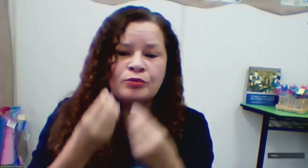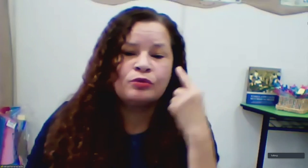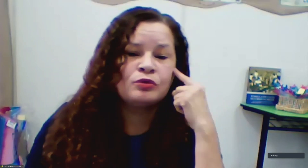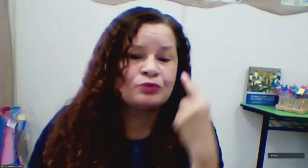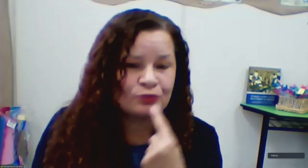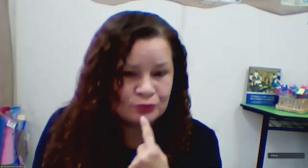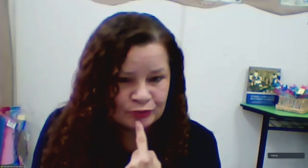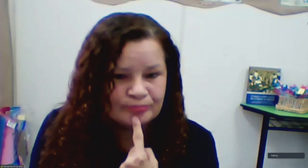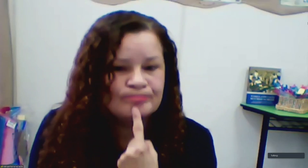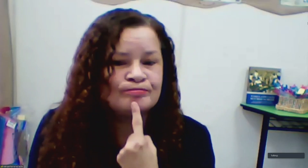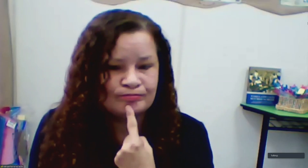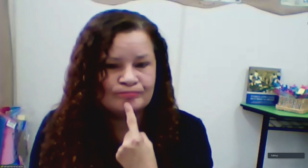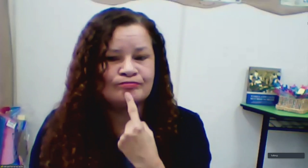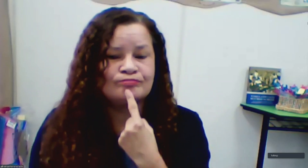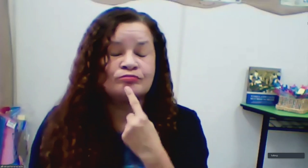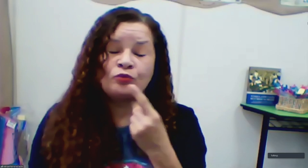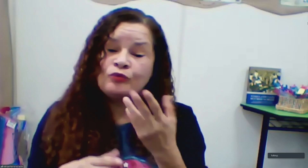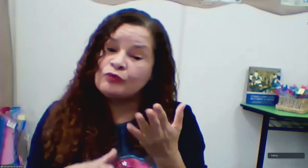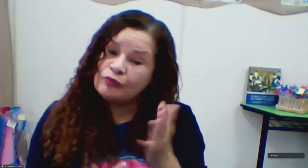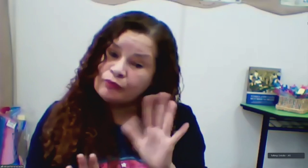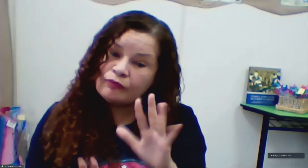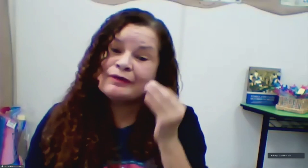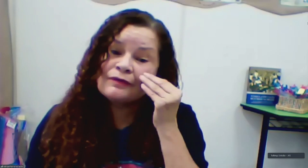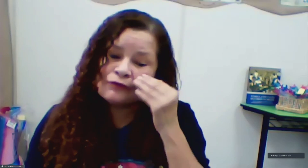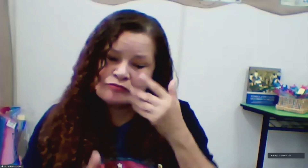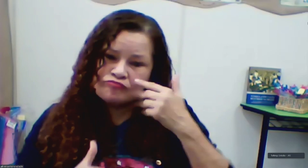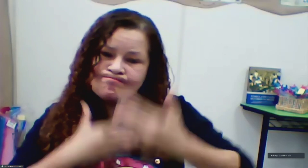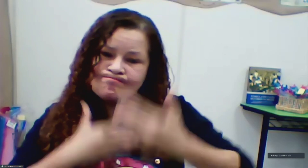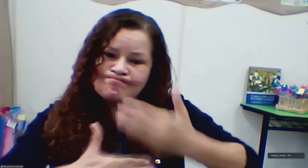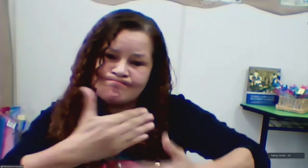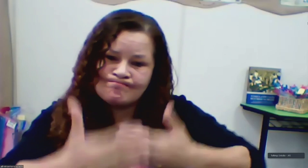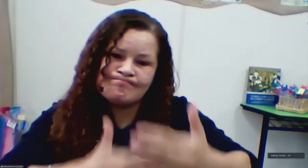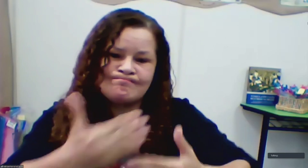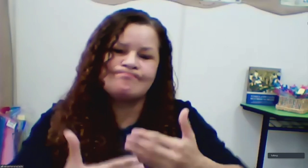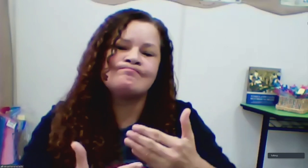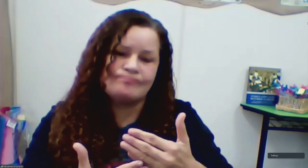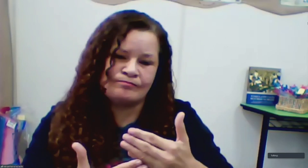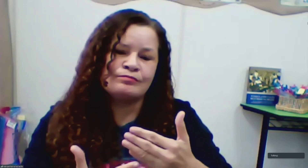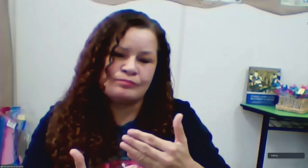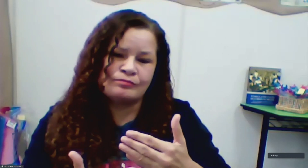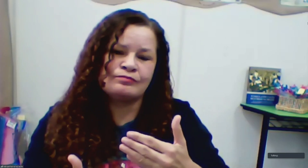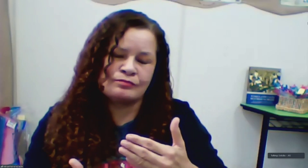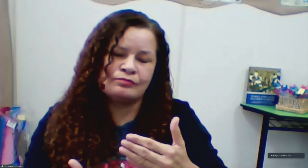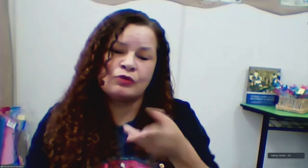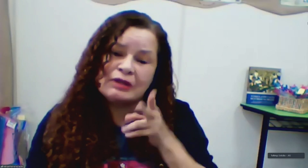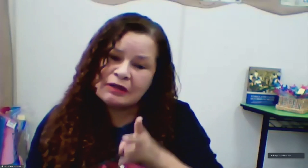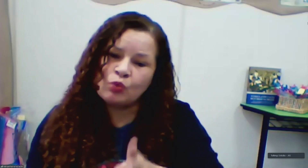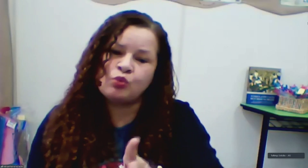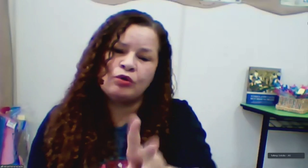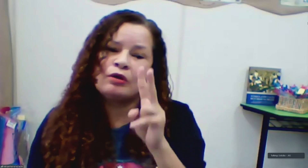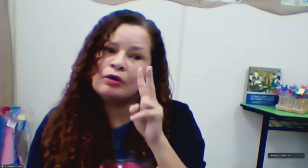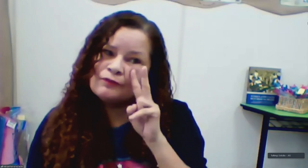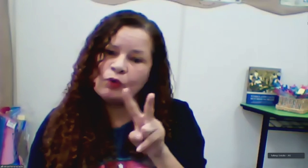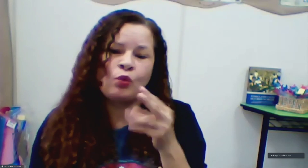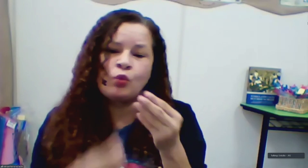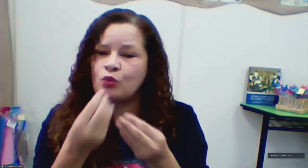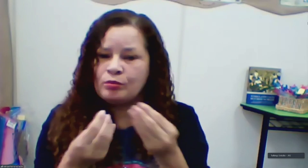passar dos anos, com a experiência, sabe? Tudo chega, tudo muito junto para o surdo.